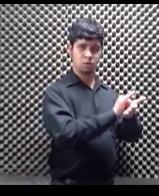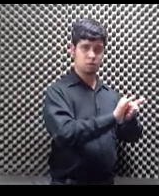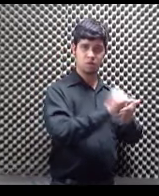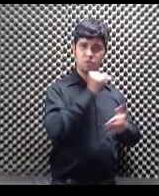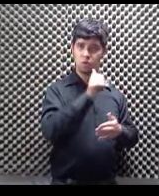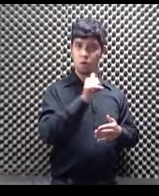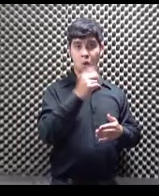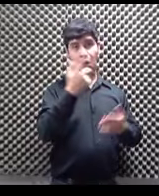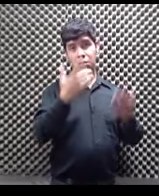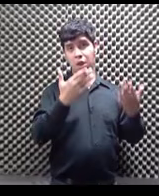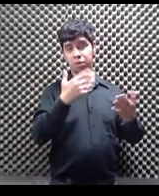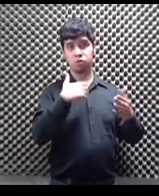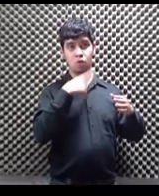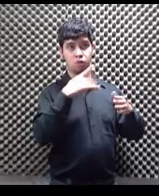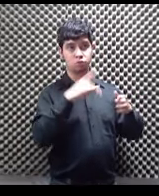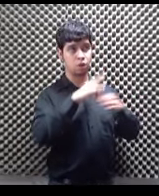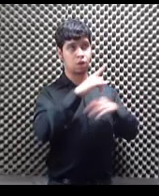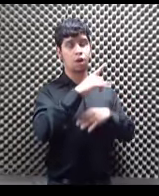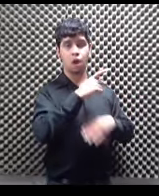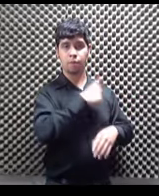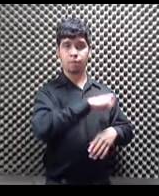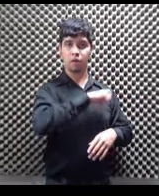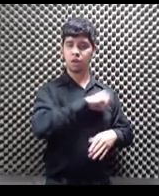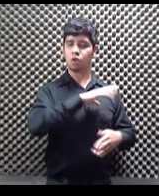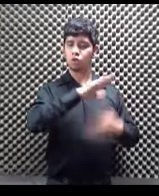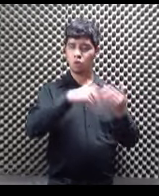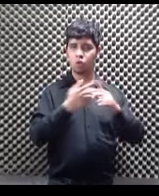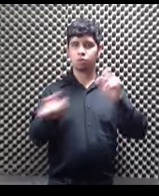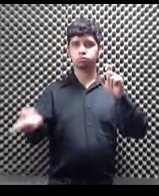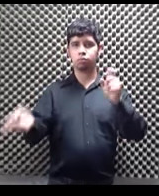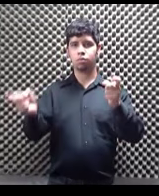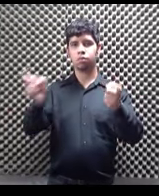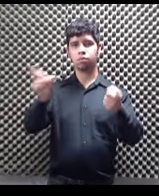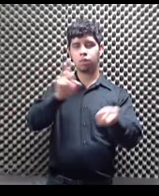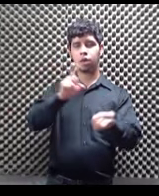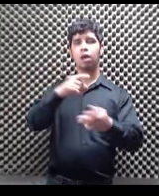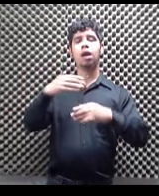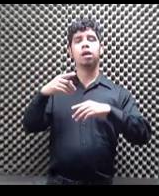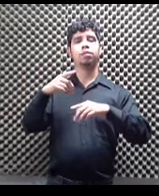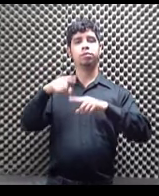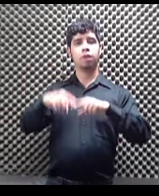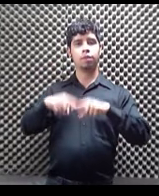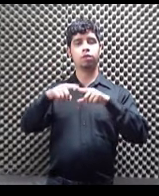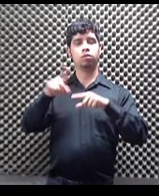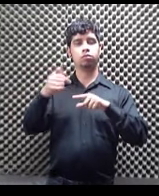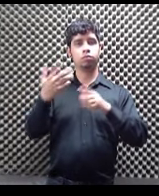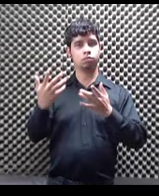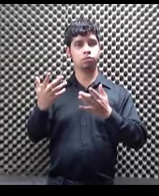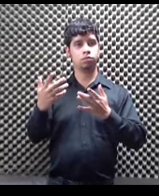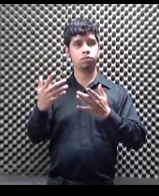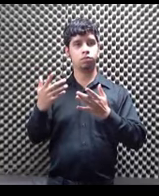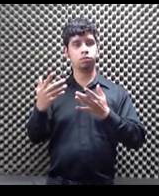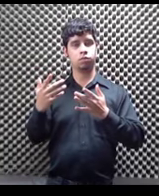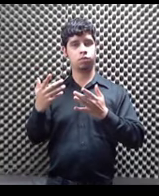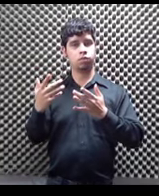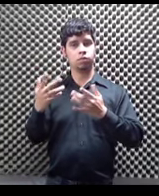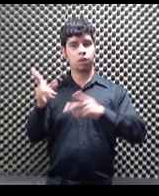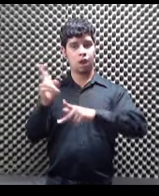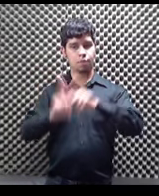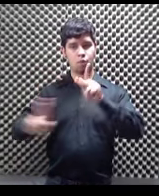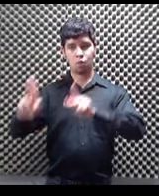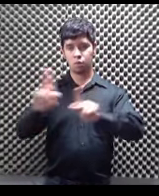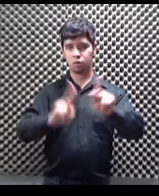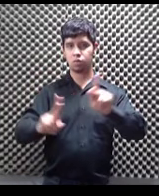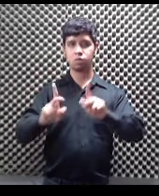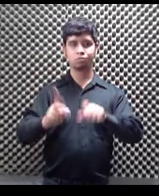montó en España, sería otro montaje, claro, también. Claro. ¿Entiendes? Porque tiene que responder al público. Momento y al